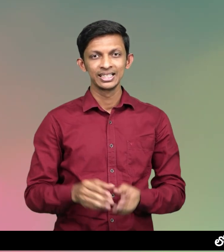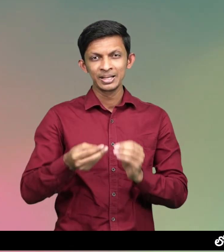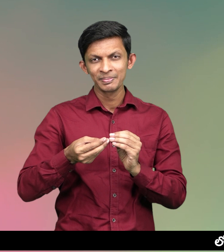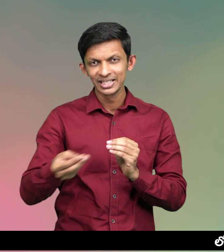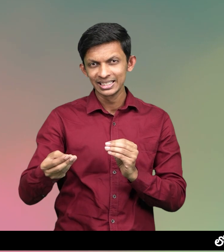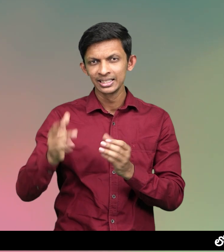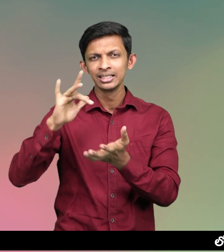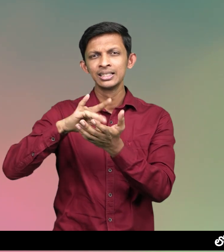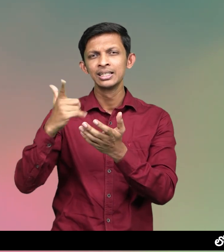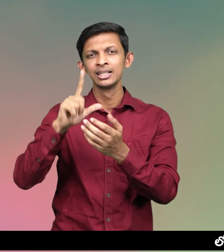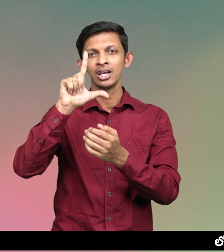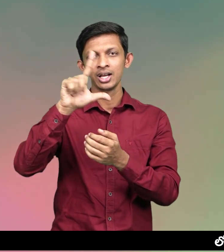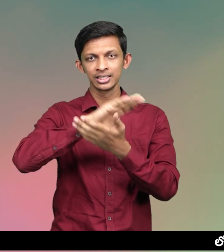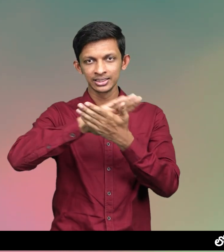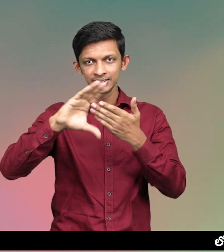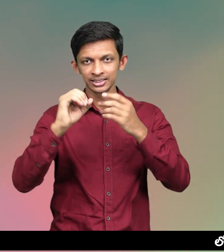లోట్సే జోంగ్ దగ్గర.